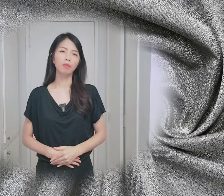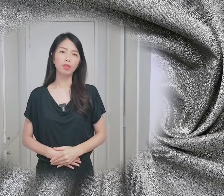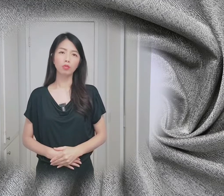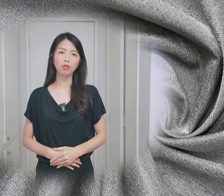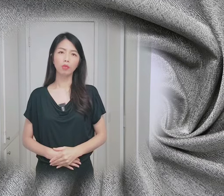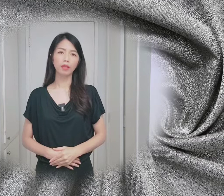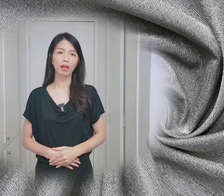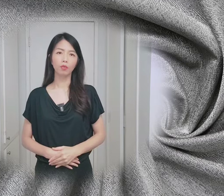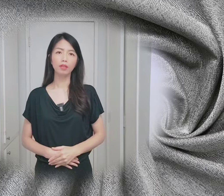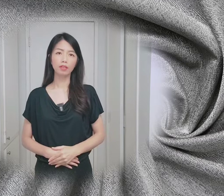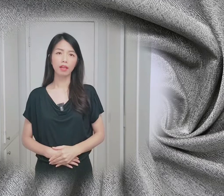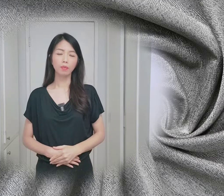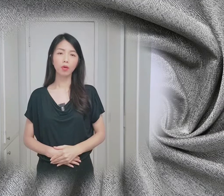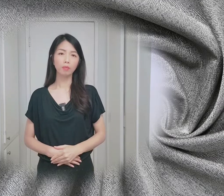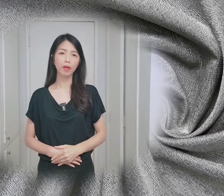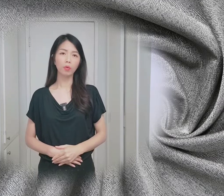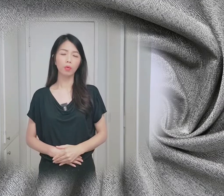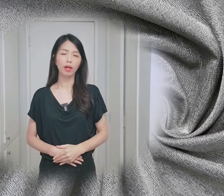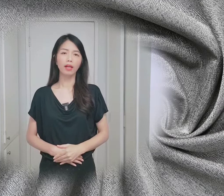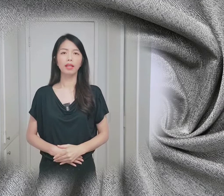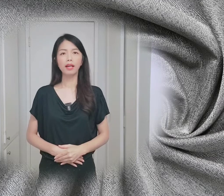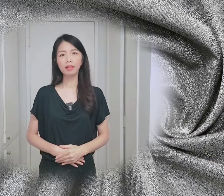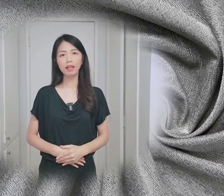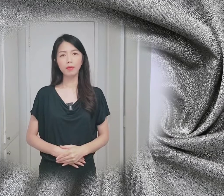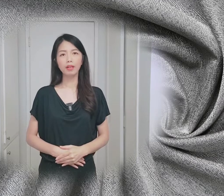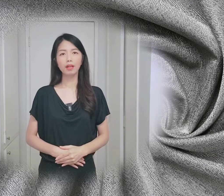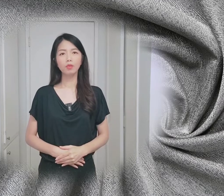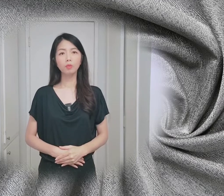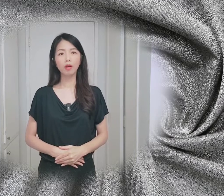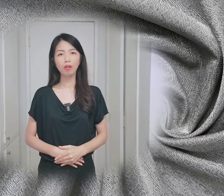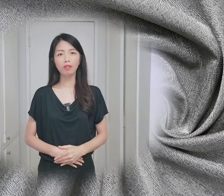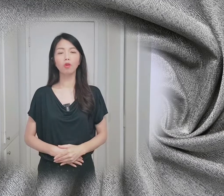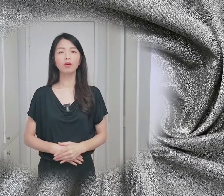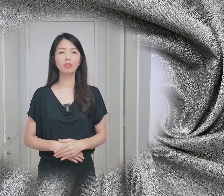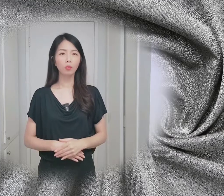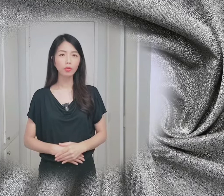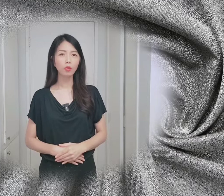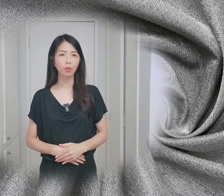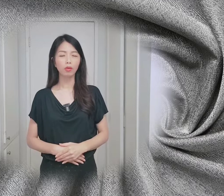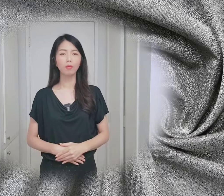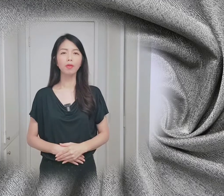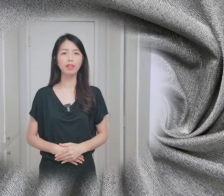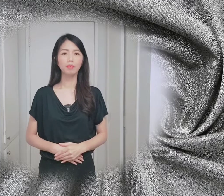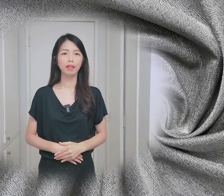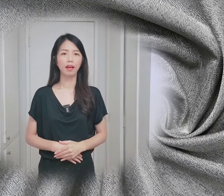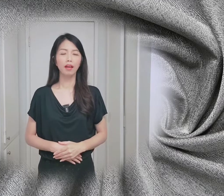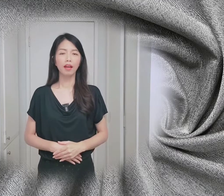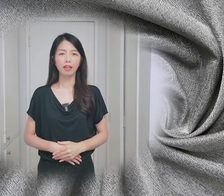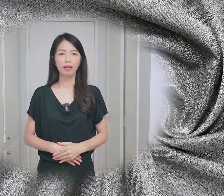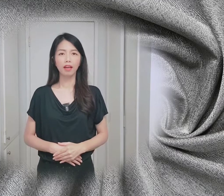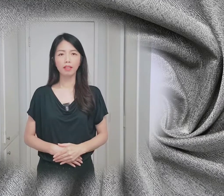했는데요. 앞에 정성스럽다라고 한 뜻의 표현은 빼고 그냥 상차림을 좀 더 정성스러운 표정으로 그렇게 표현을